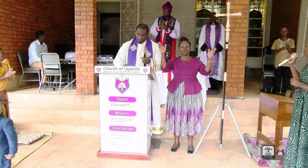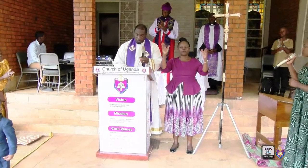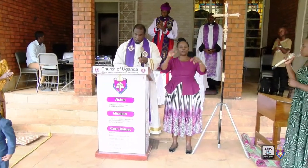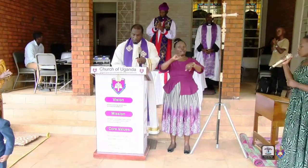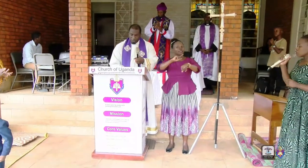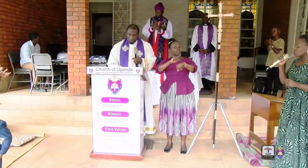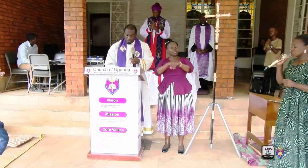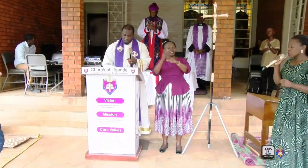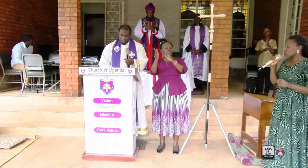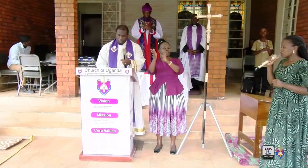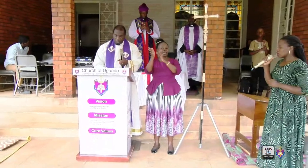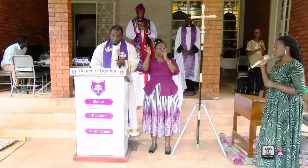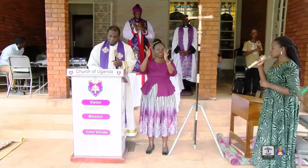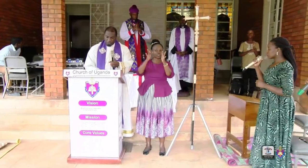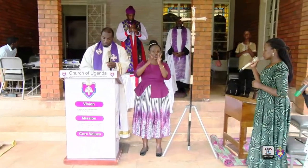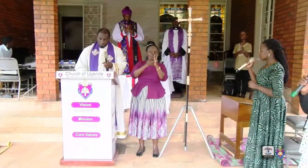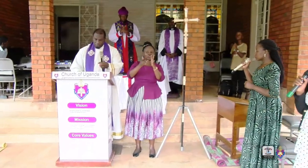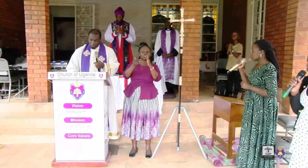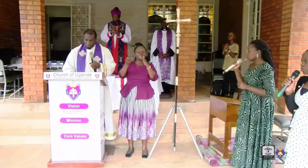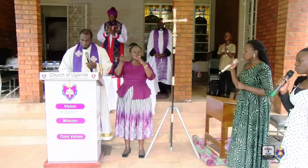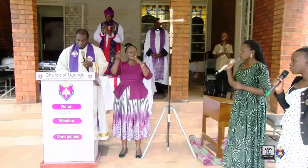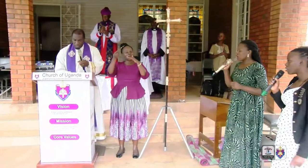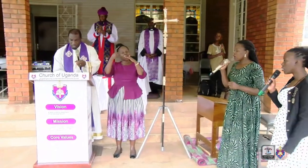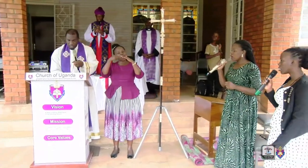kanyo, Yesu.